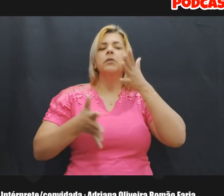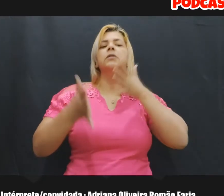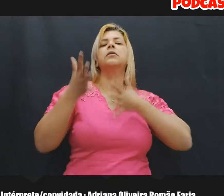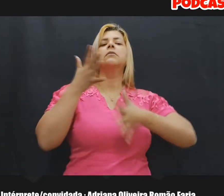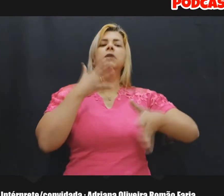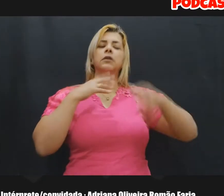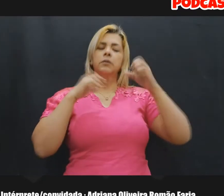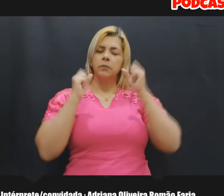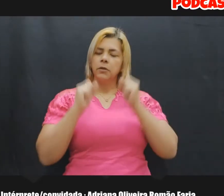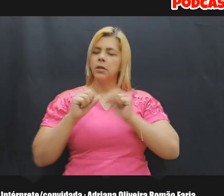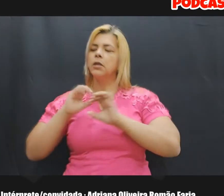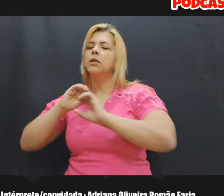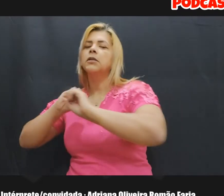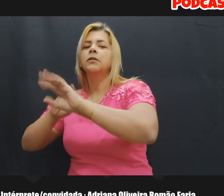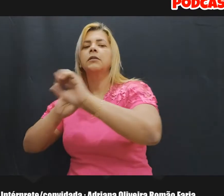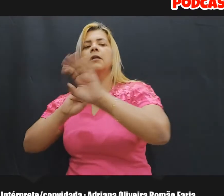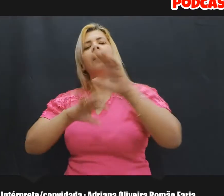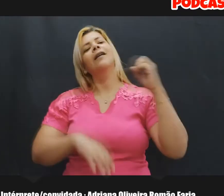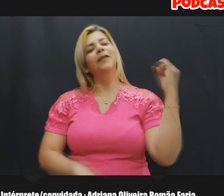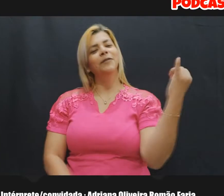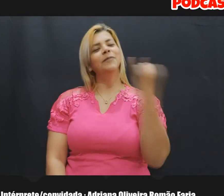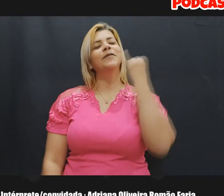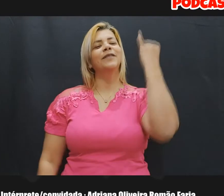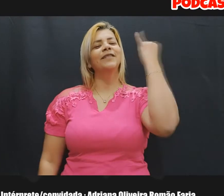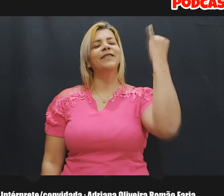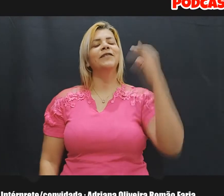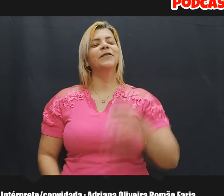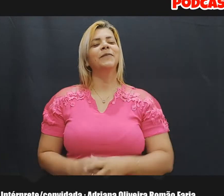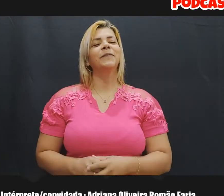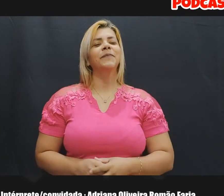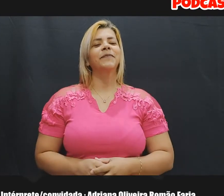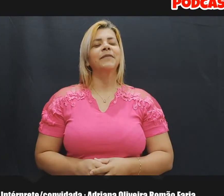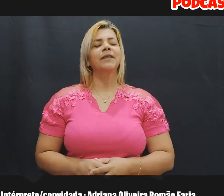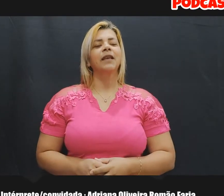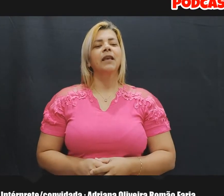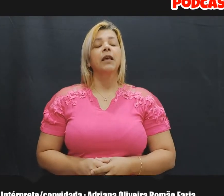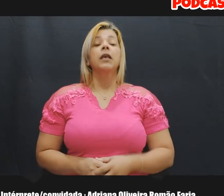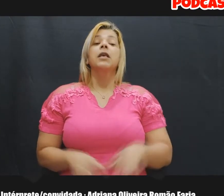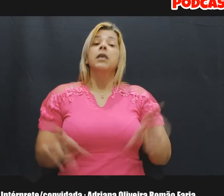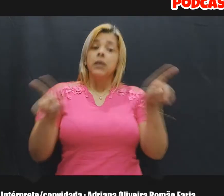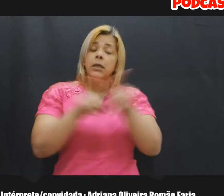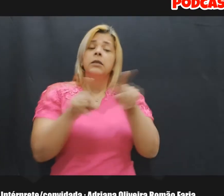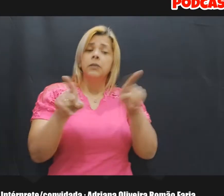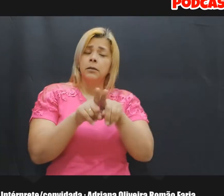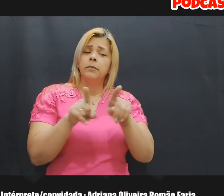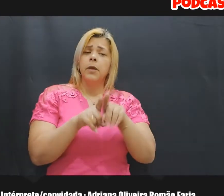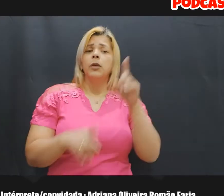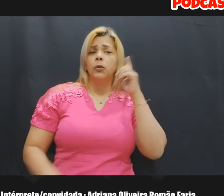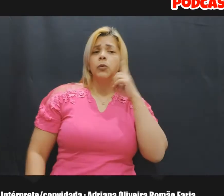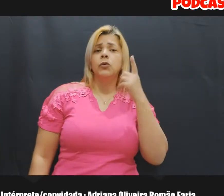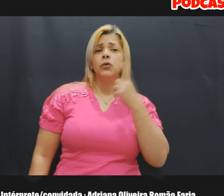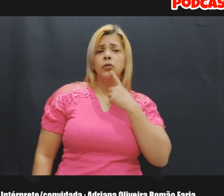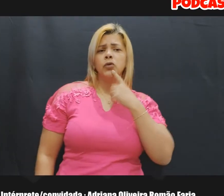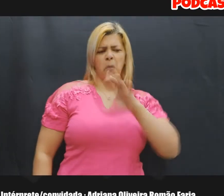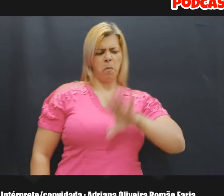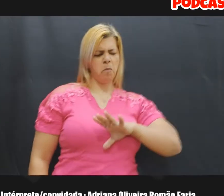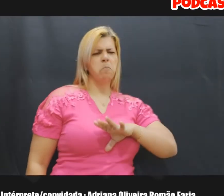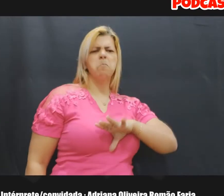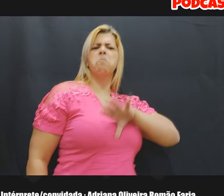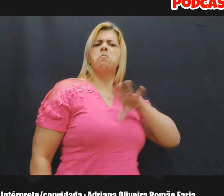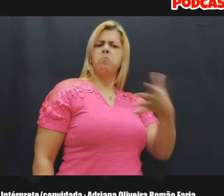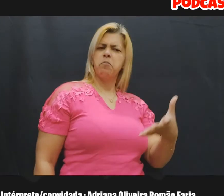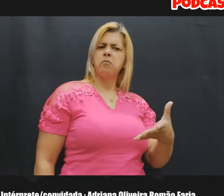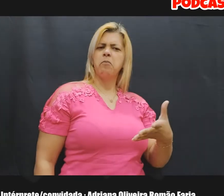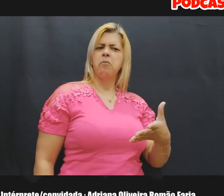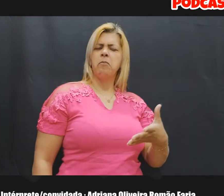ensinar, e isso é muito importante. E outra, né, Ed, os surdos, eles são corajosos, porque